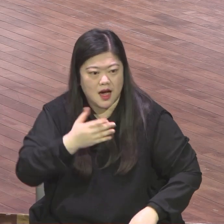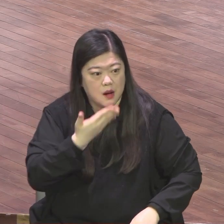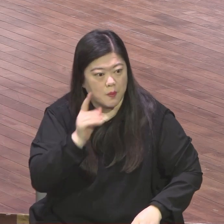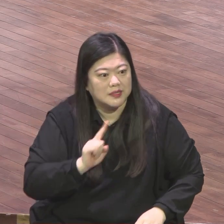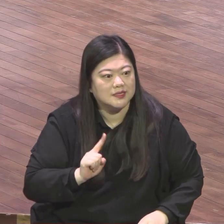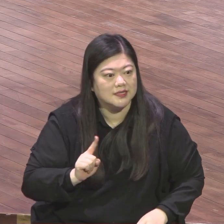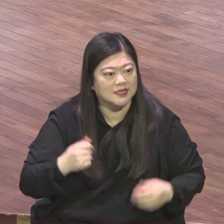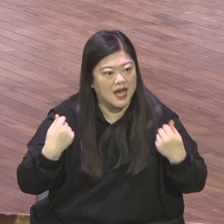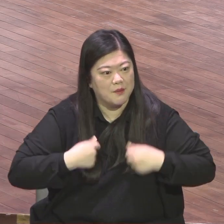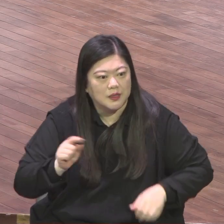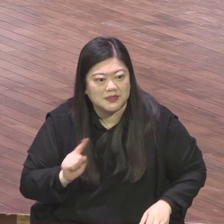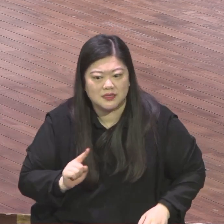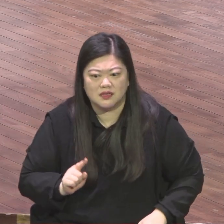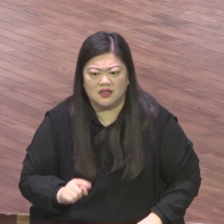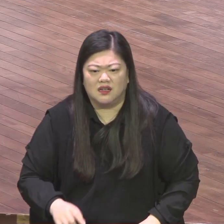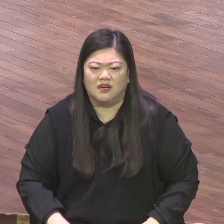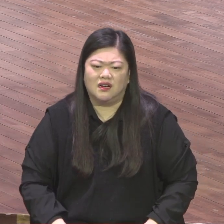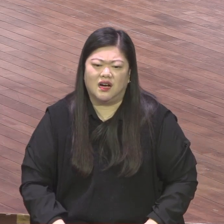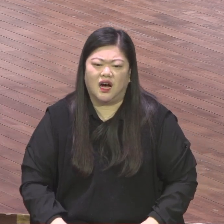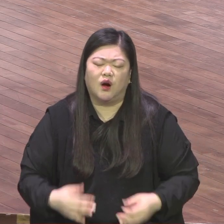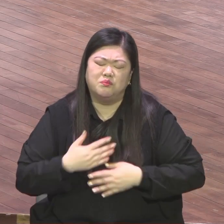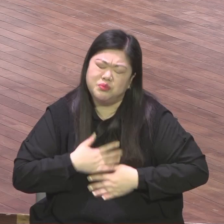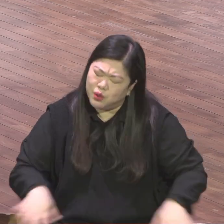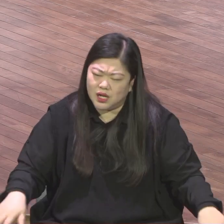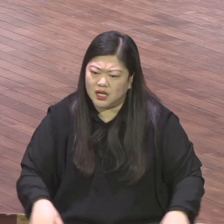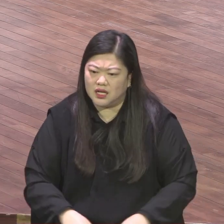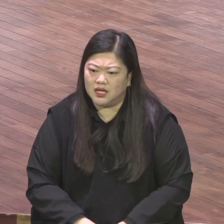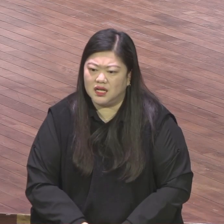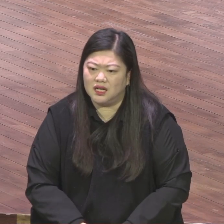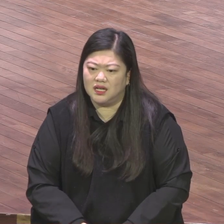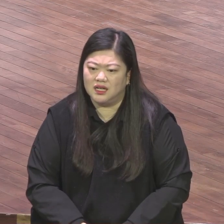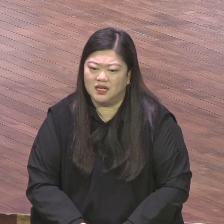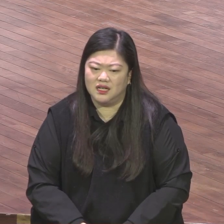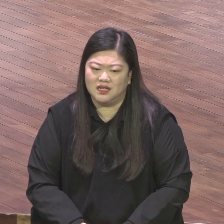마실까? 여기 에너지 다 쏟아버리고 있어요.